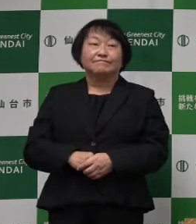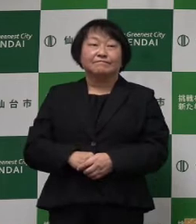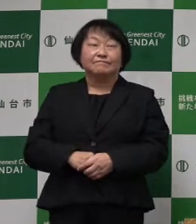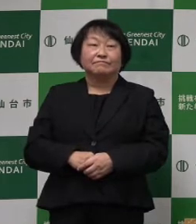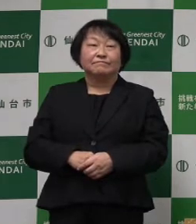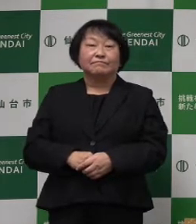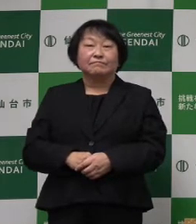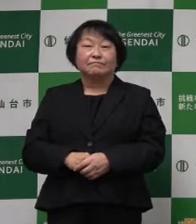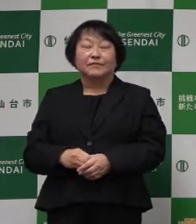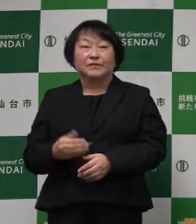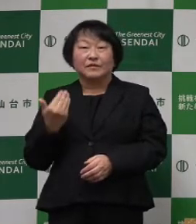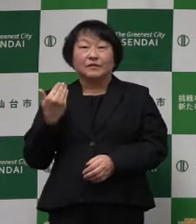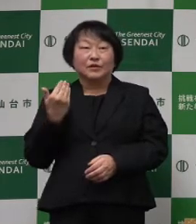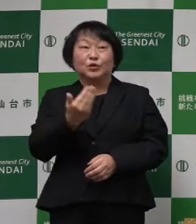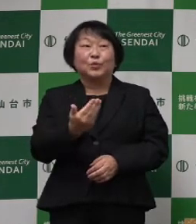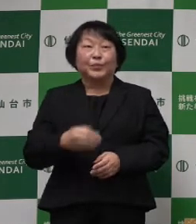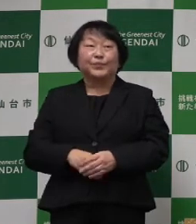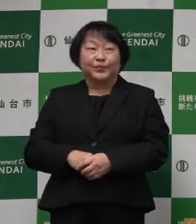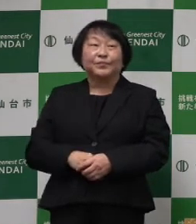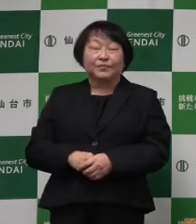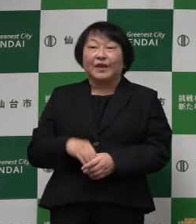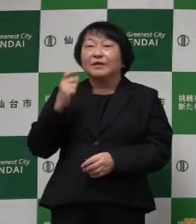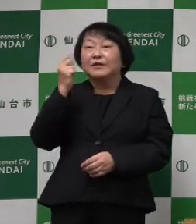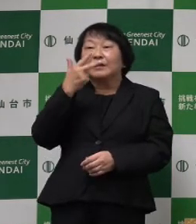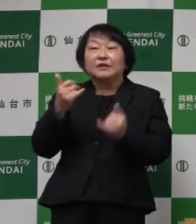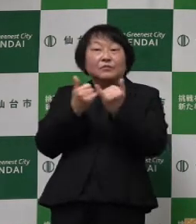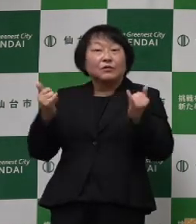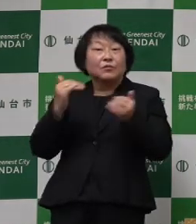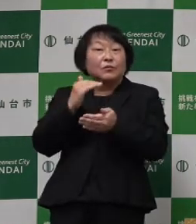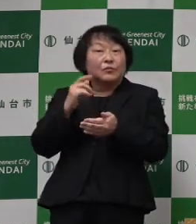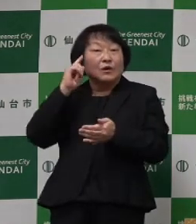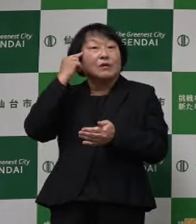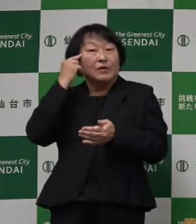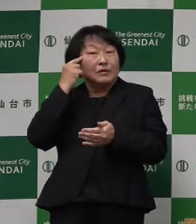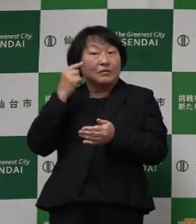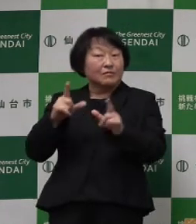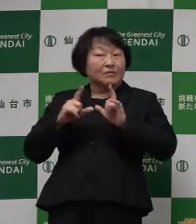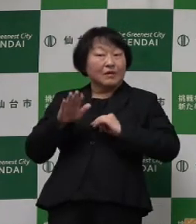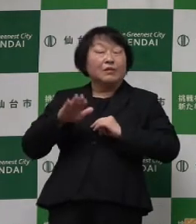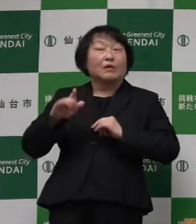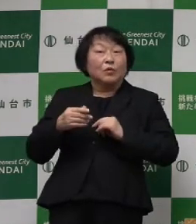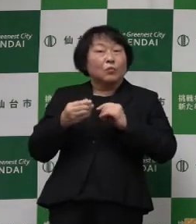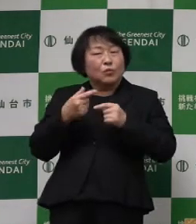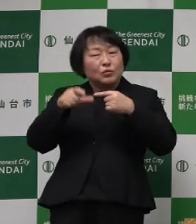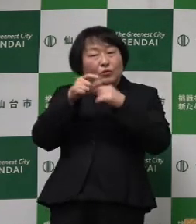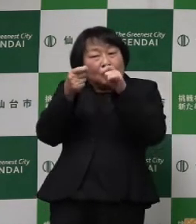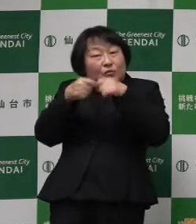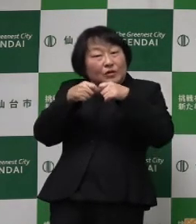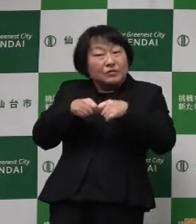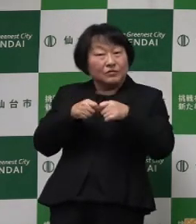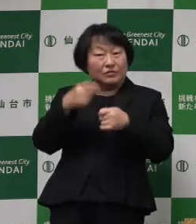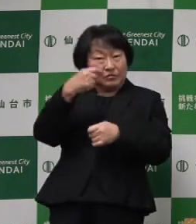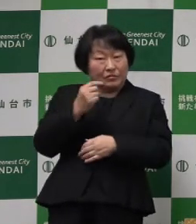いろいろな動きがあって仙台市民のことを考えてということですが、ちょっともう少し詳しく仙台市民のことを考えて、なぜ